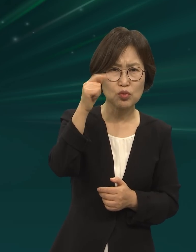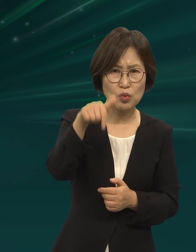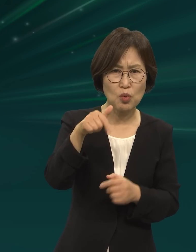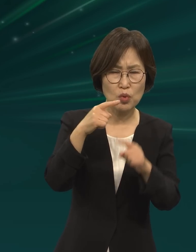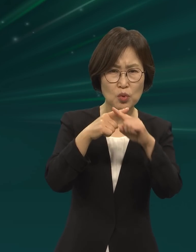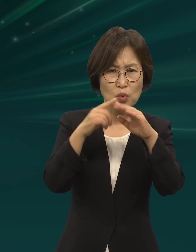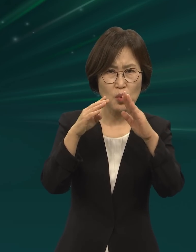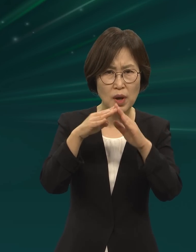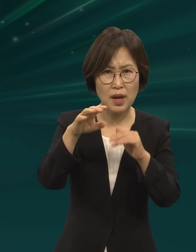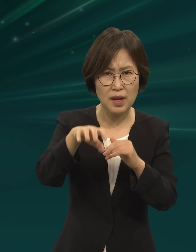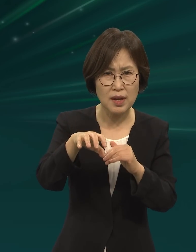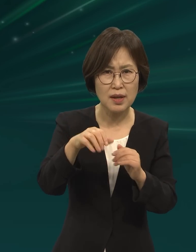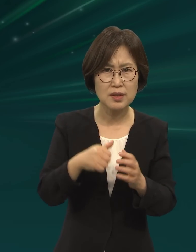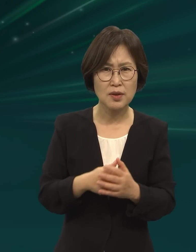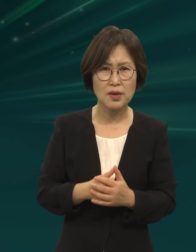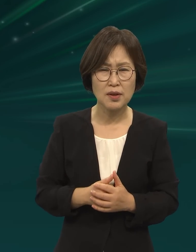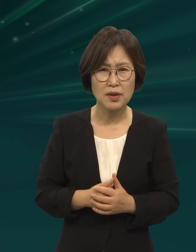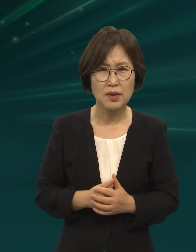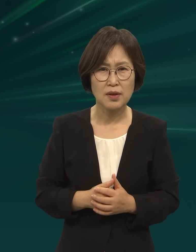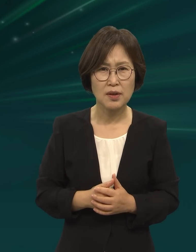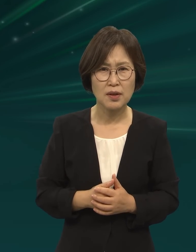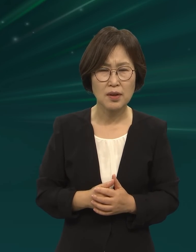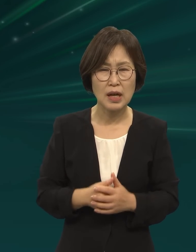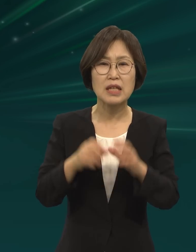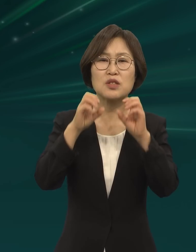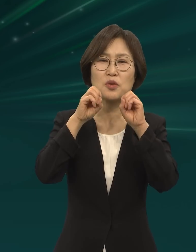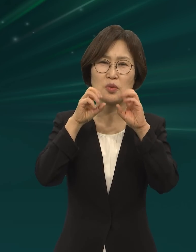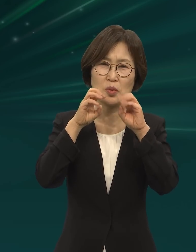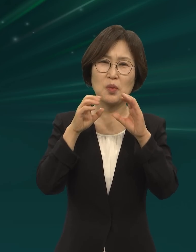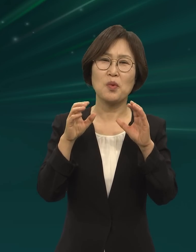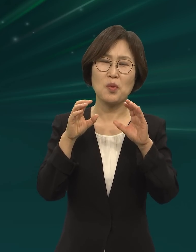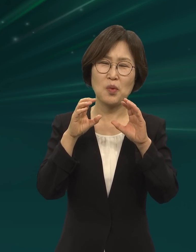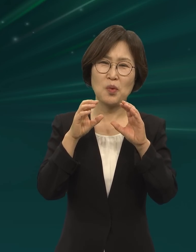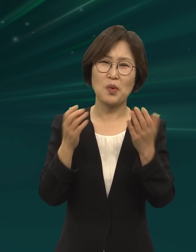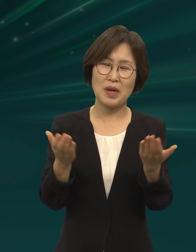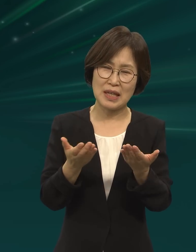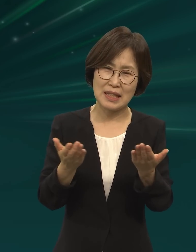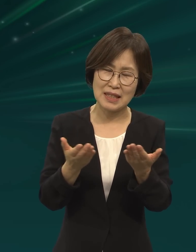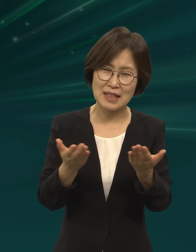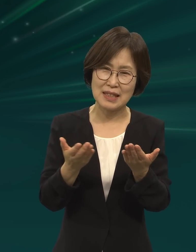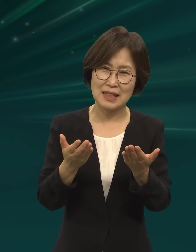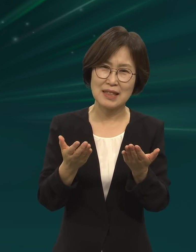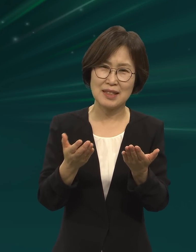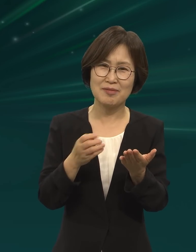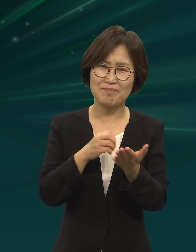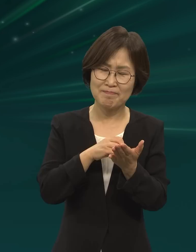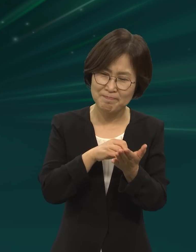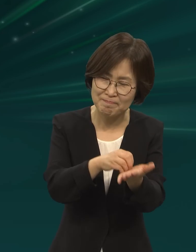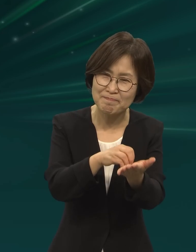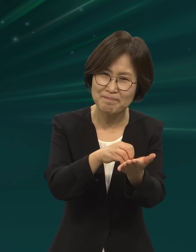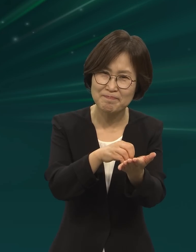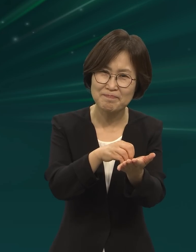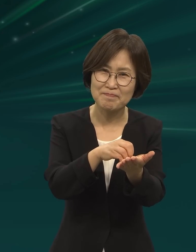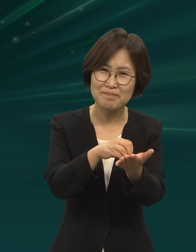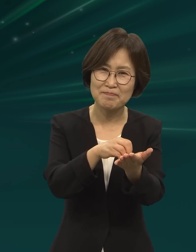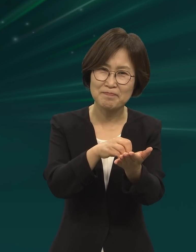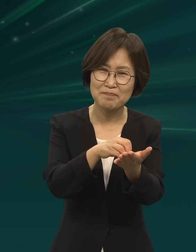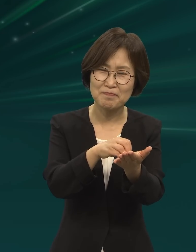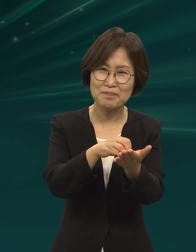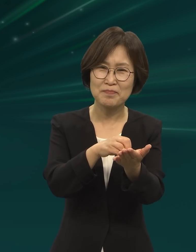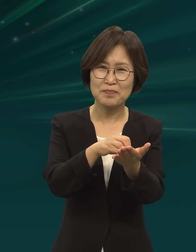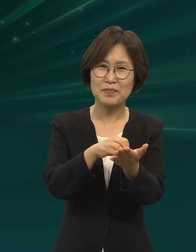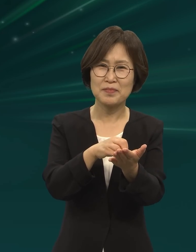청년 있다가 거기에 이제 전도사로 이제 어떻게 뒤로 갈 수 있도록 방법을 찾아서 저를